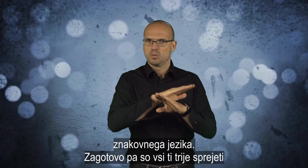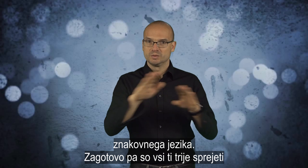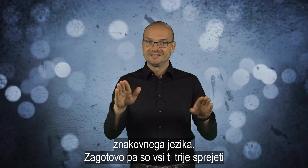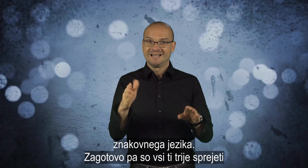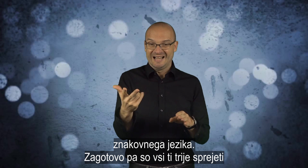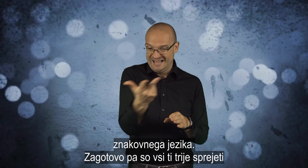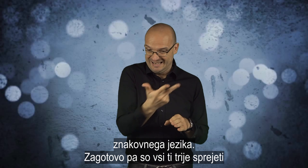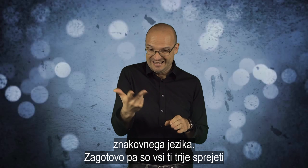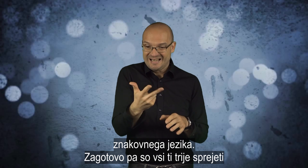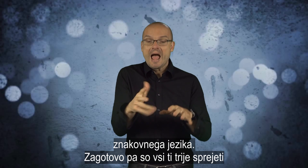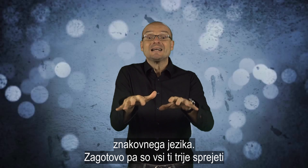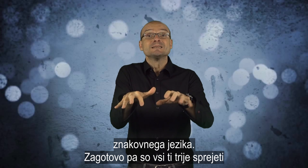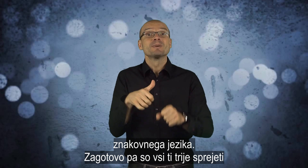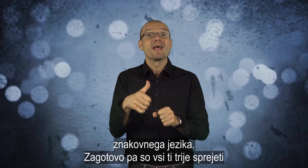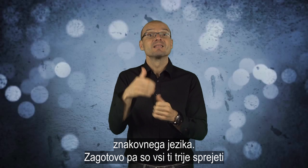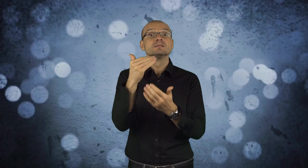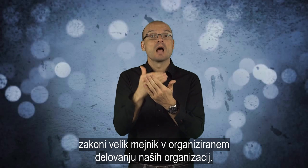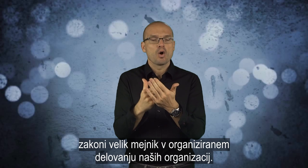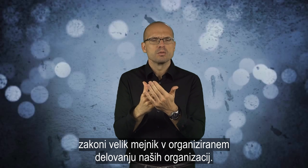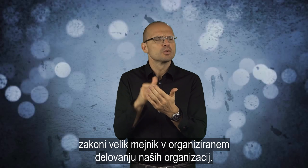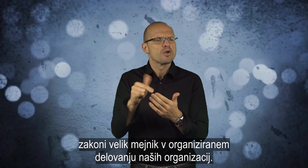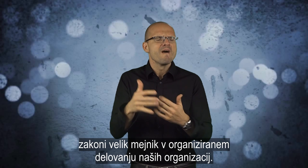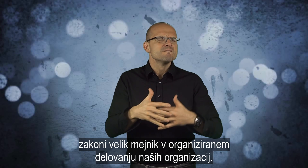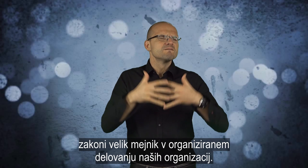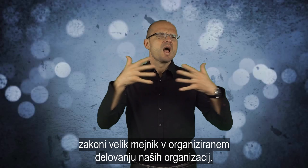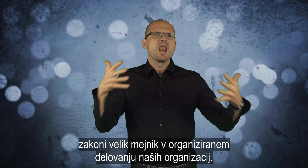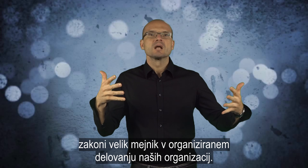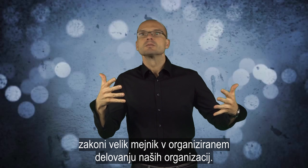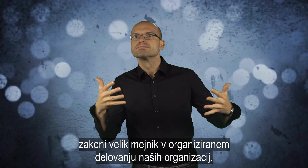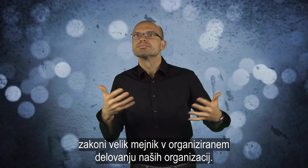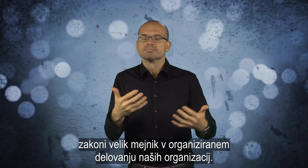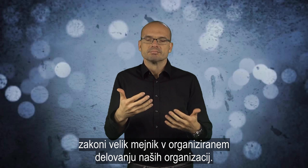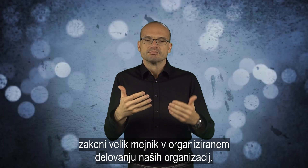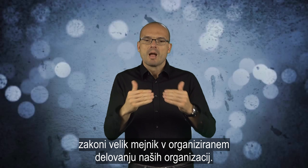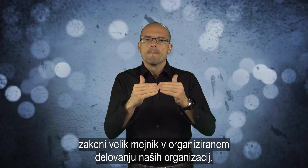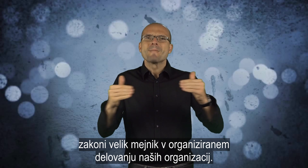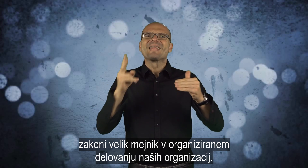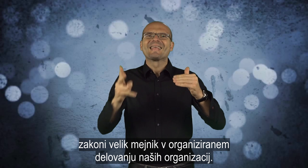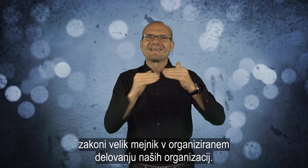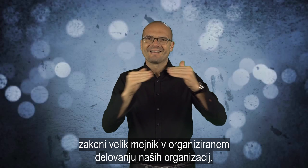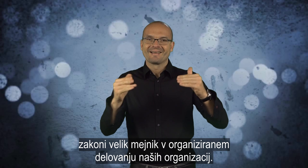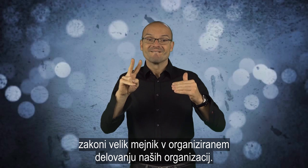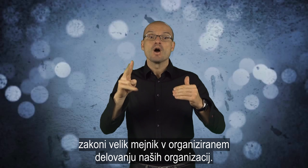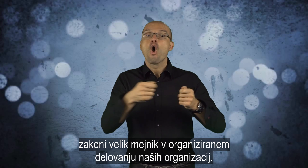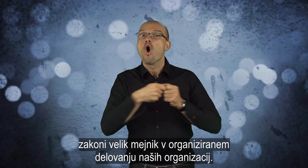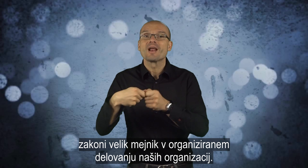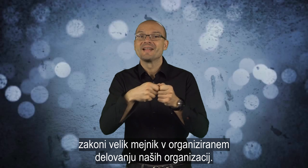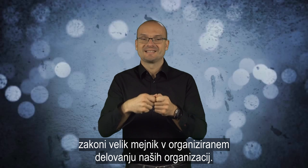Zagotovo pa so vsi ti trije sprejeti zakoni velik mejnik v organiziranem delovanju naših organizacij.